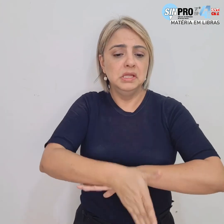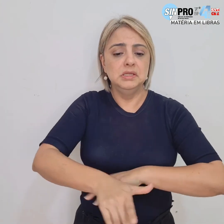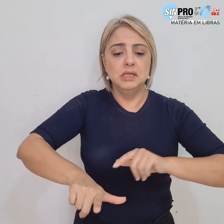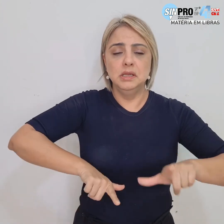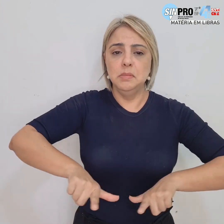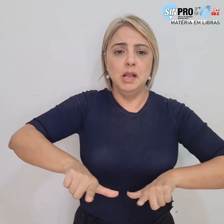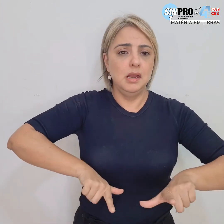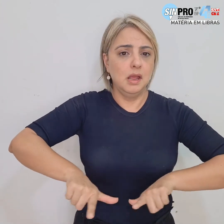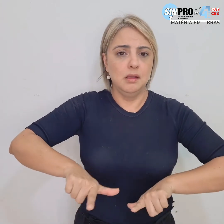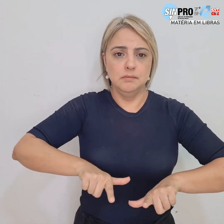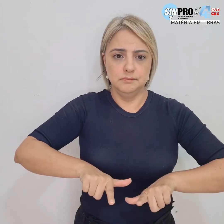de trabalho.